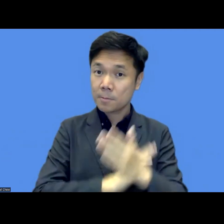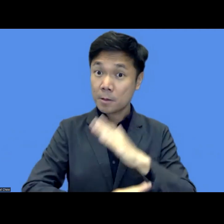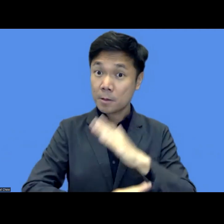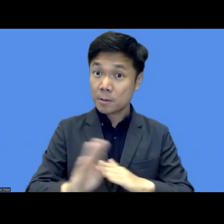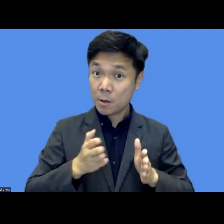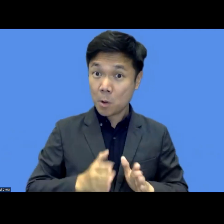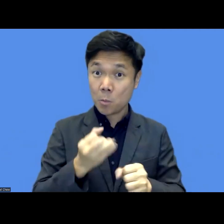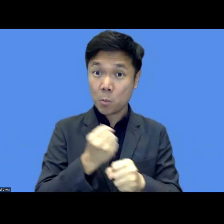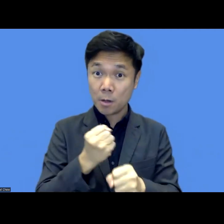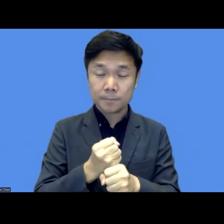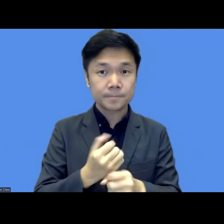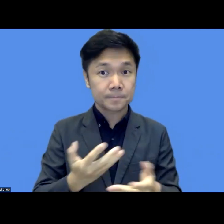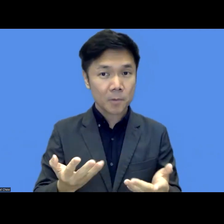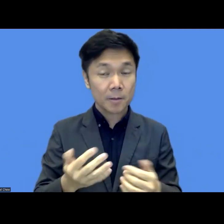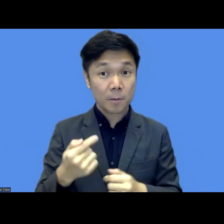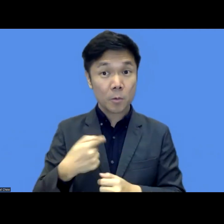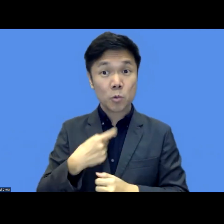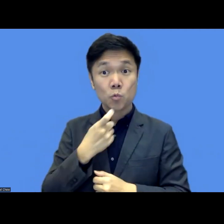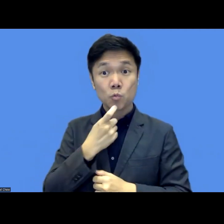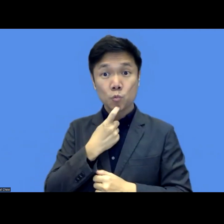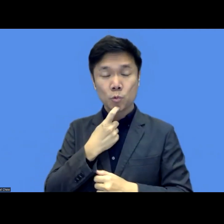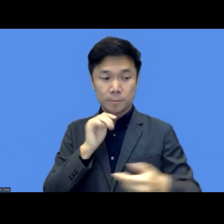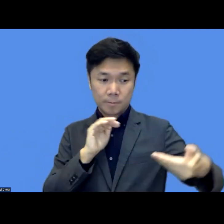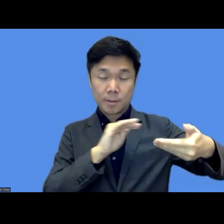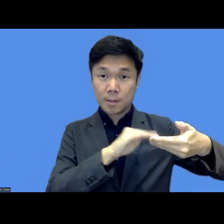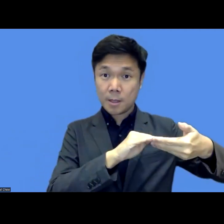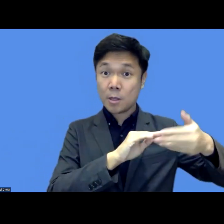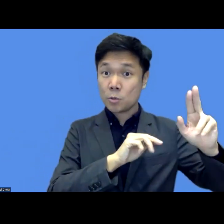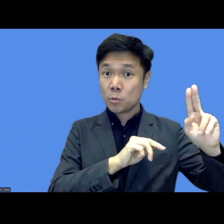de apoyar el UNHCR